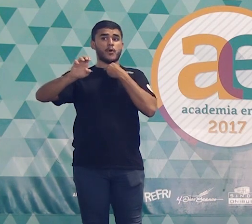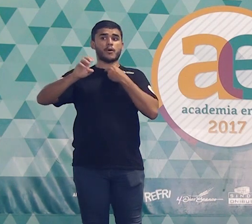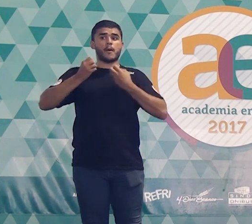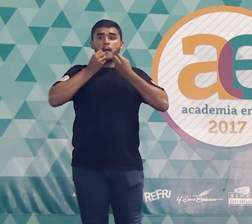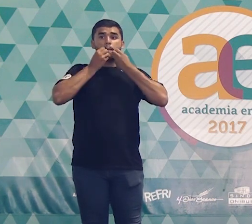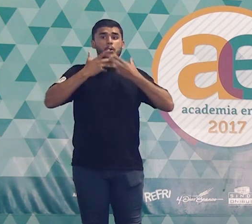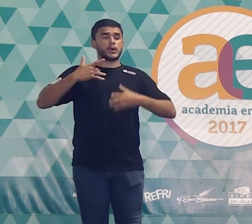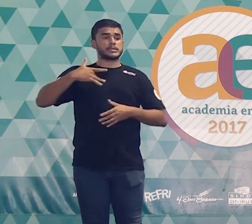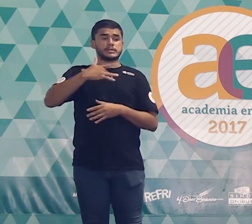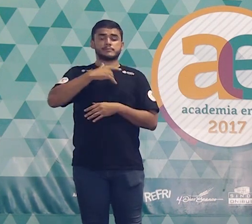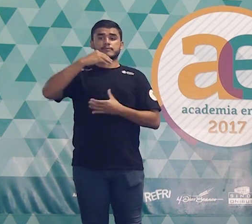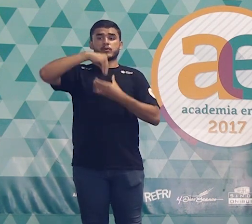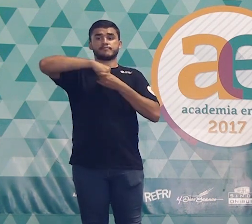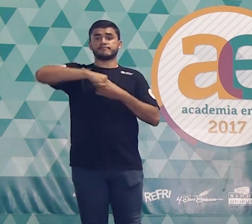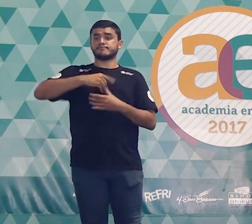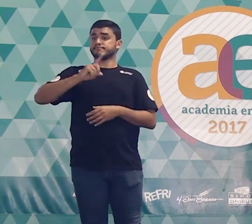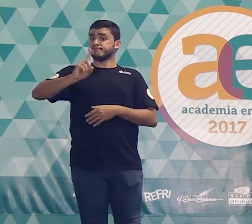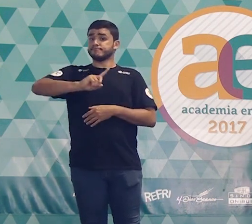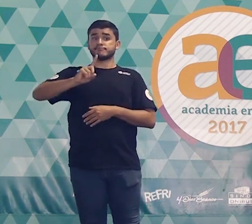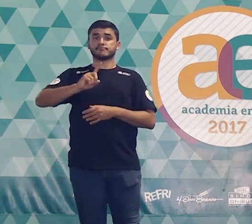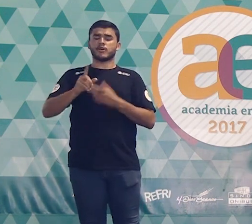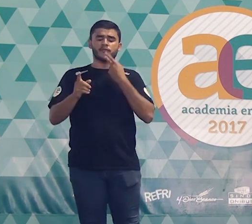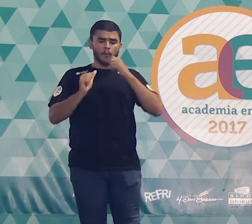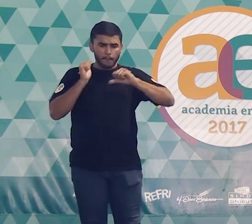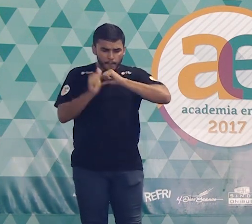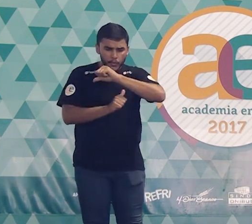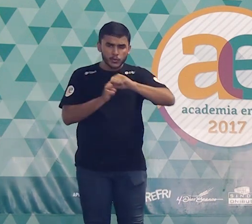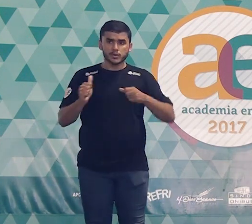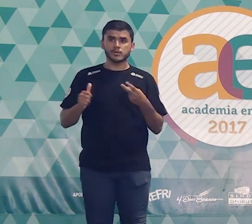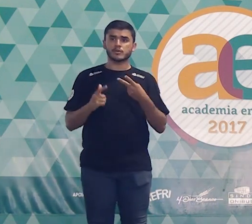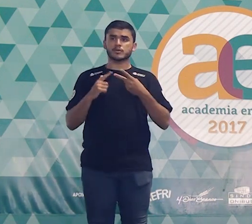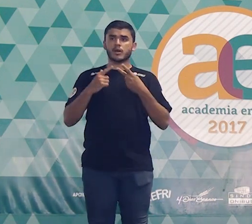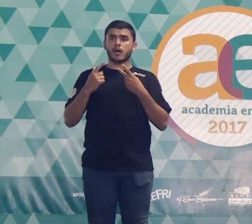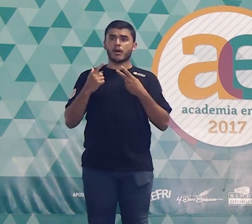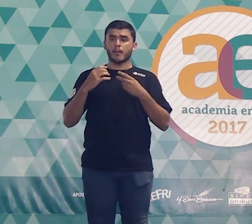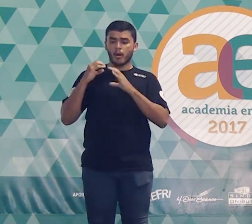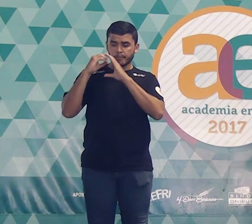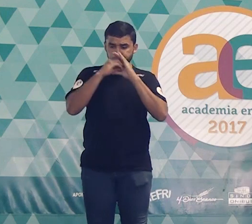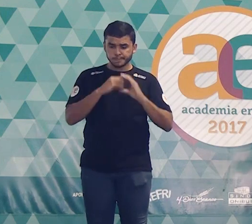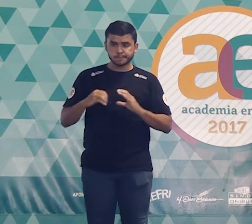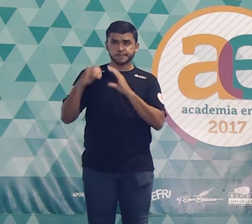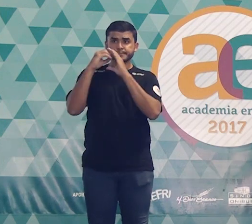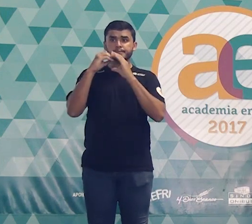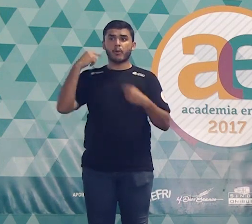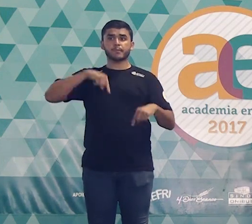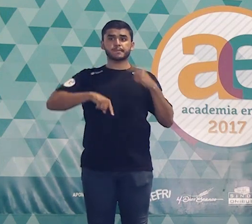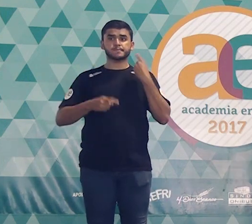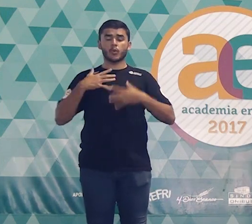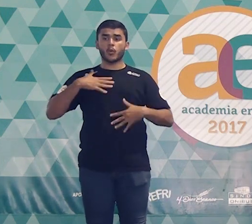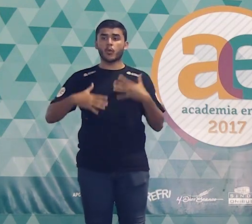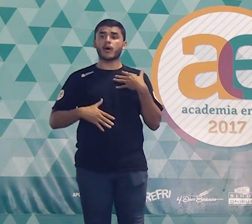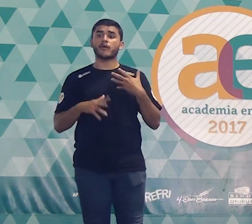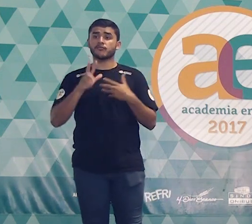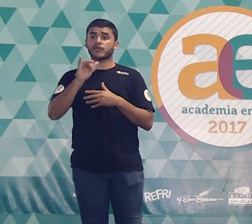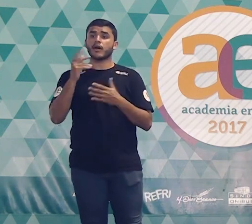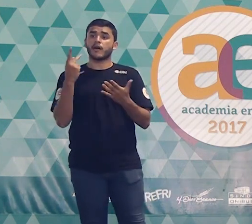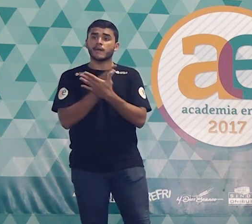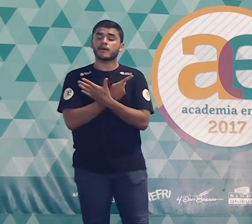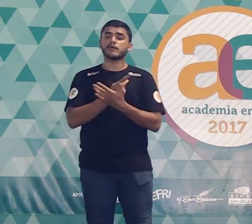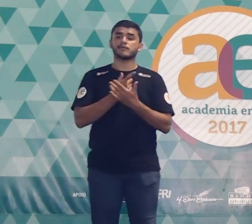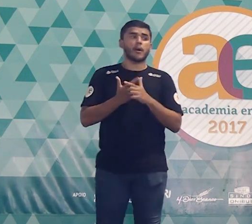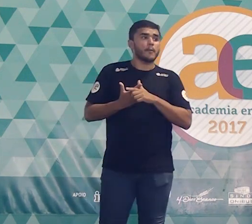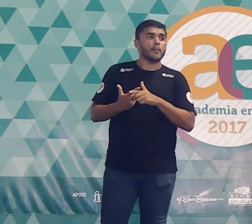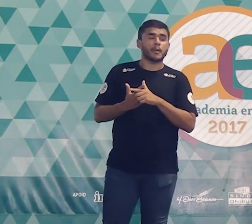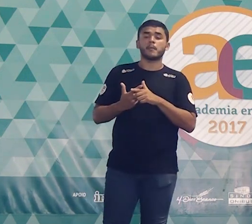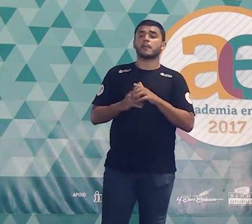ele promove oxidações, promove mutações, alterações moleculares, incluindo formação de células